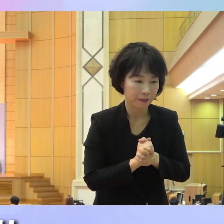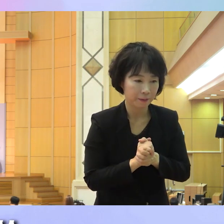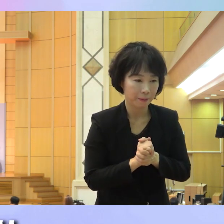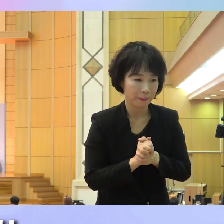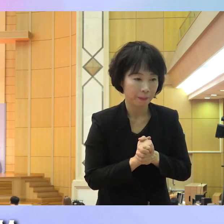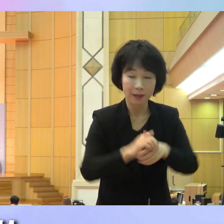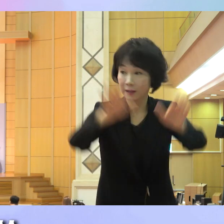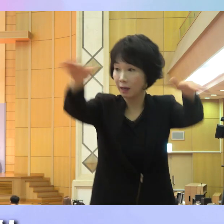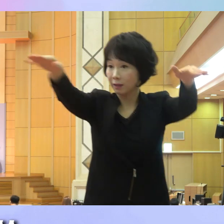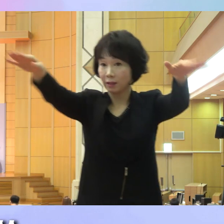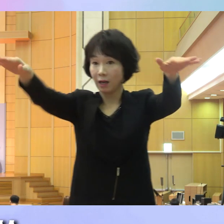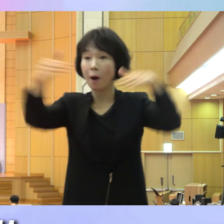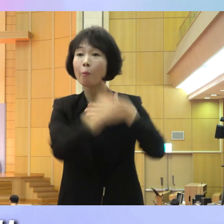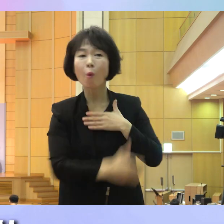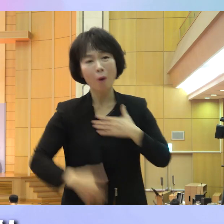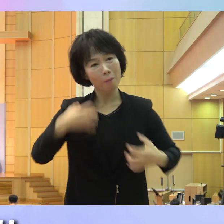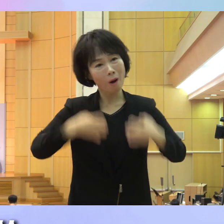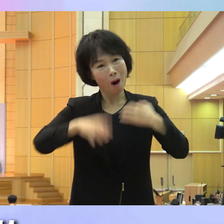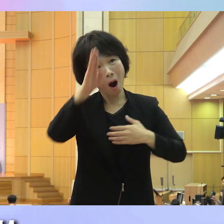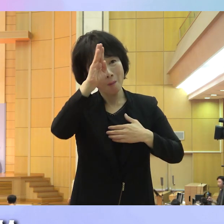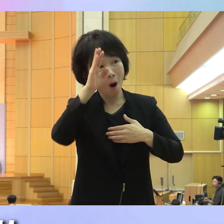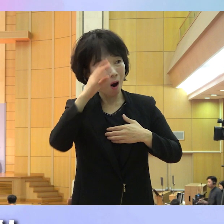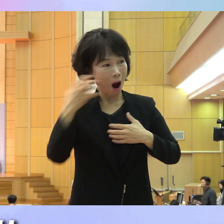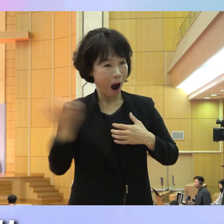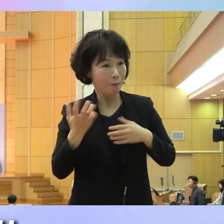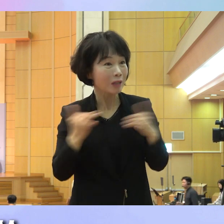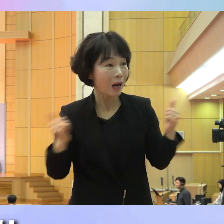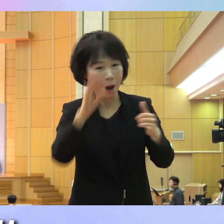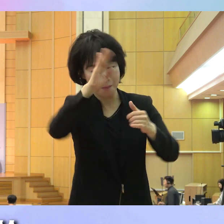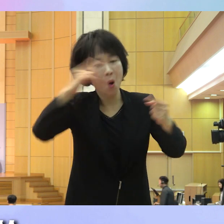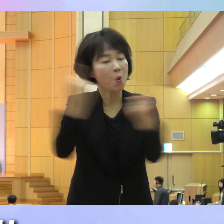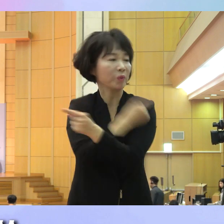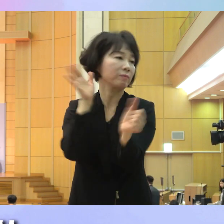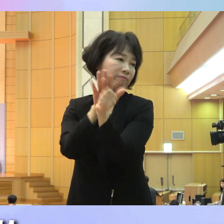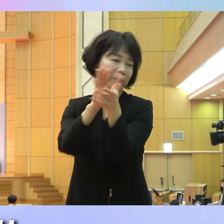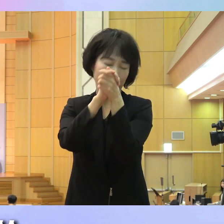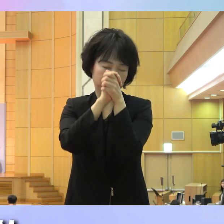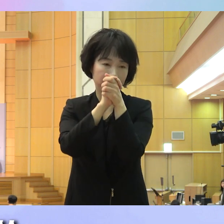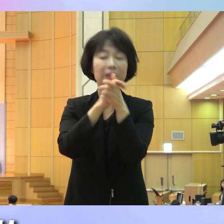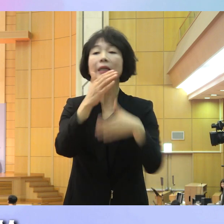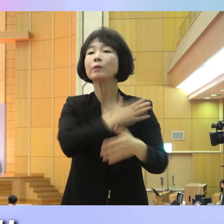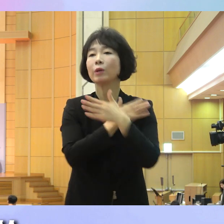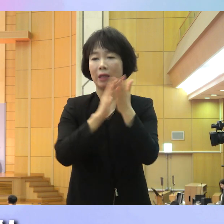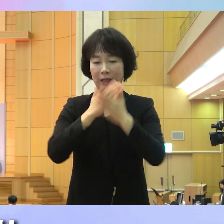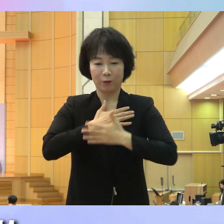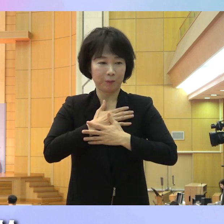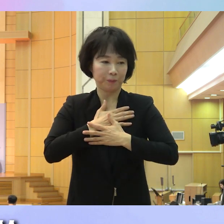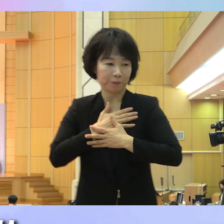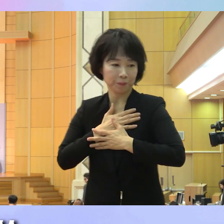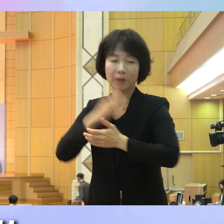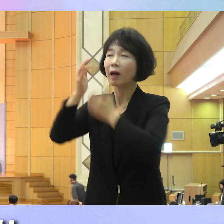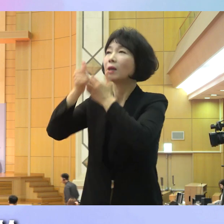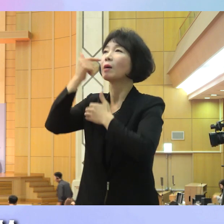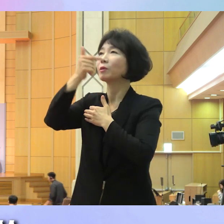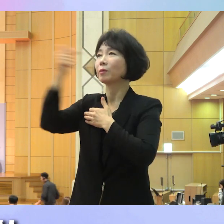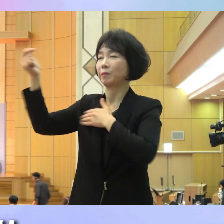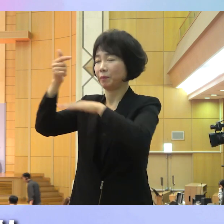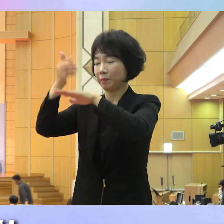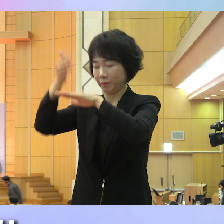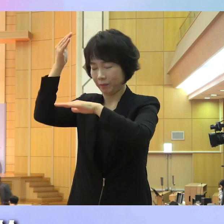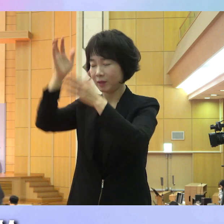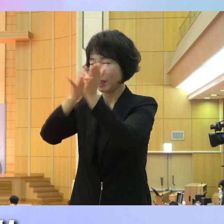다 같이 아프신 분들 아픈 자리에 손 얹기를 바랍니다. 치유 기도하는 시간입니다. 하나님 아버지의 은혜와 사랑을 감사드립니다. 우리